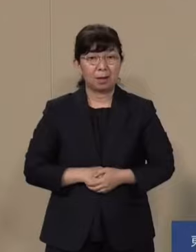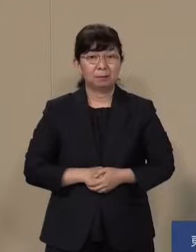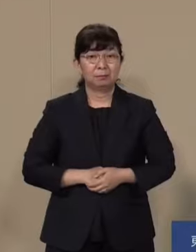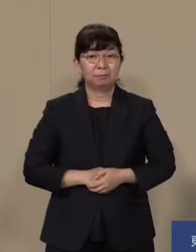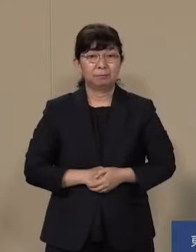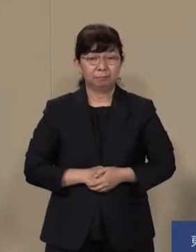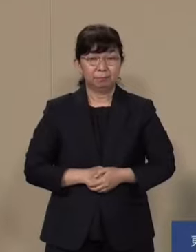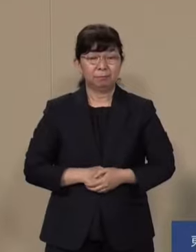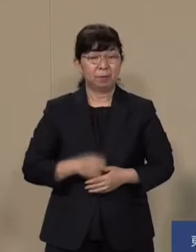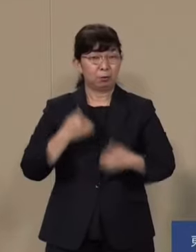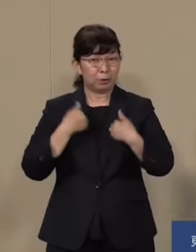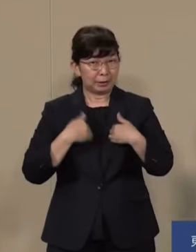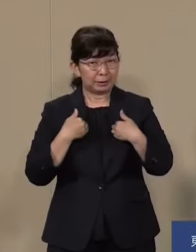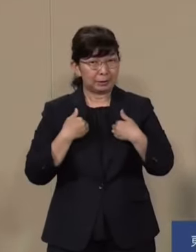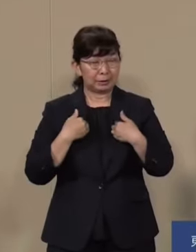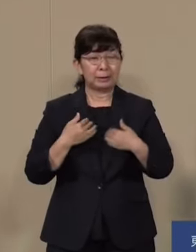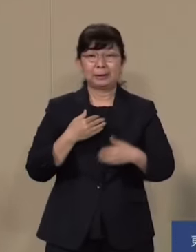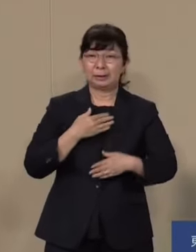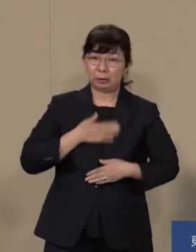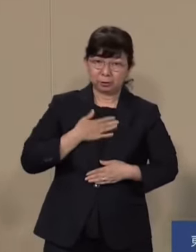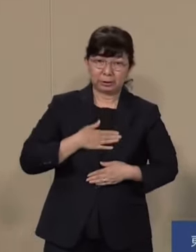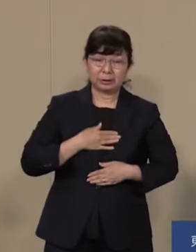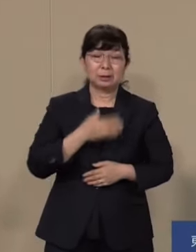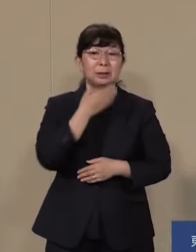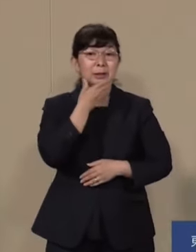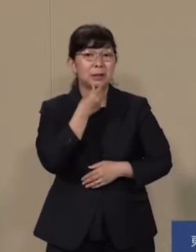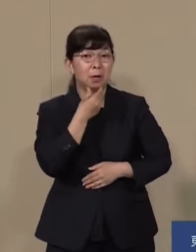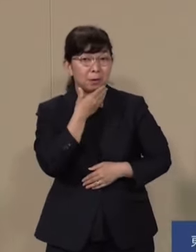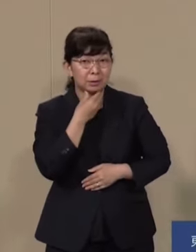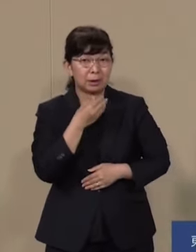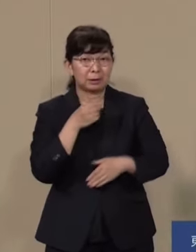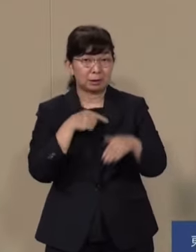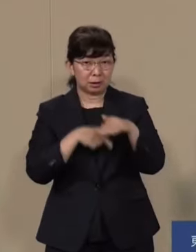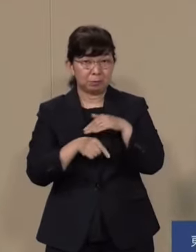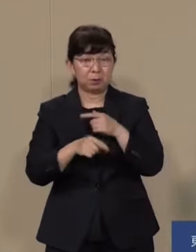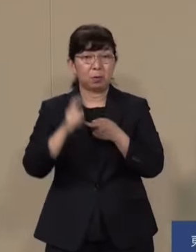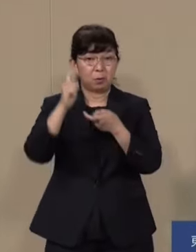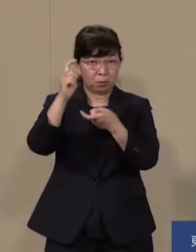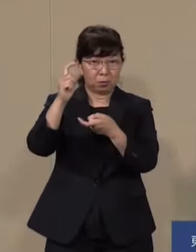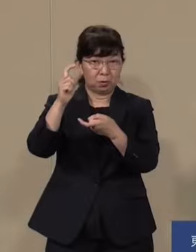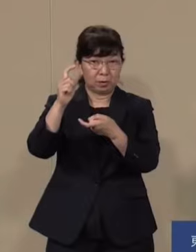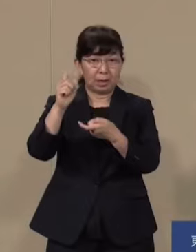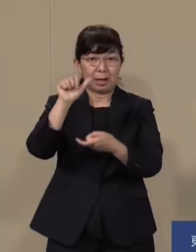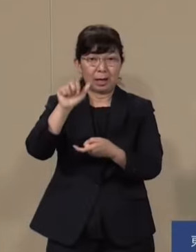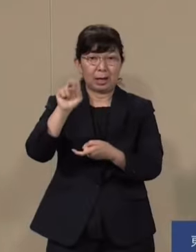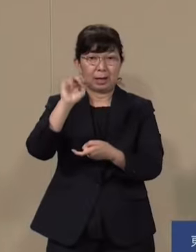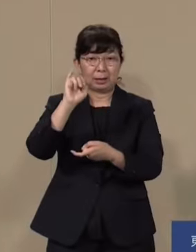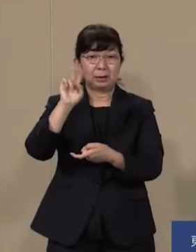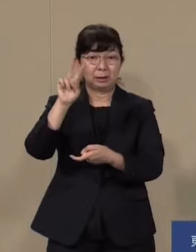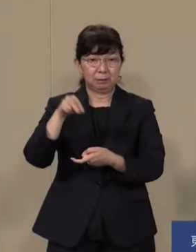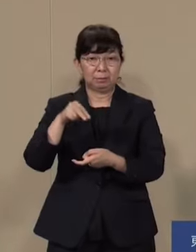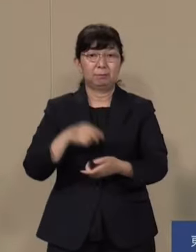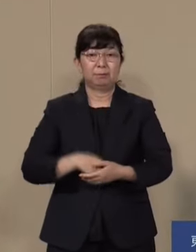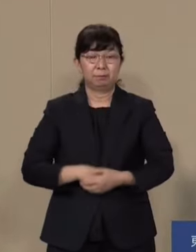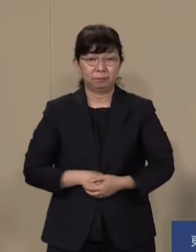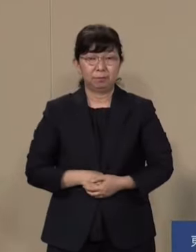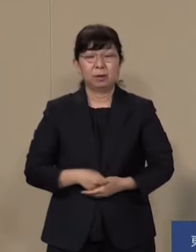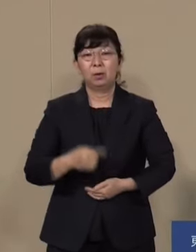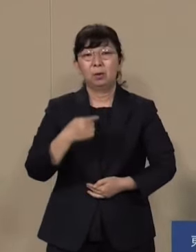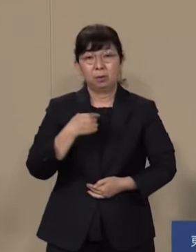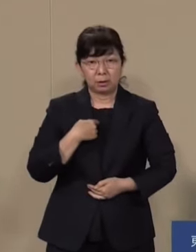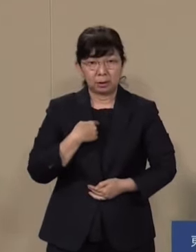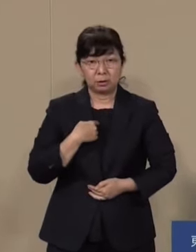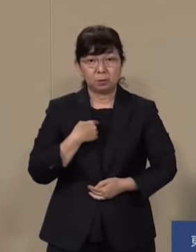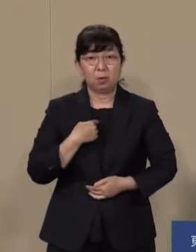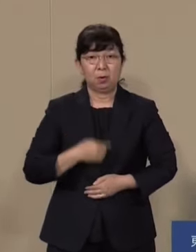の嬉しい楽しい幸せって意味の言葉私